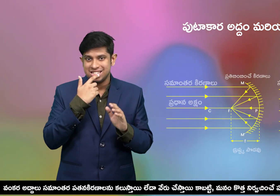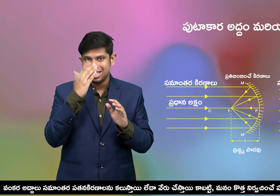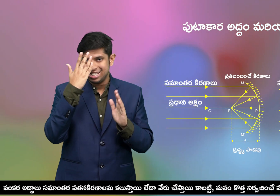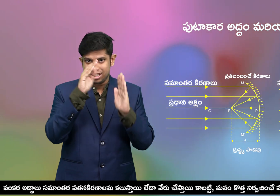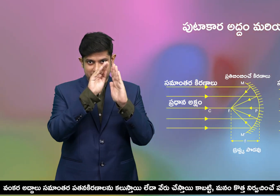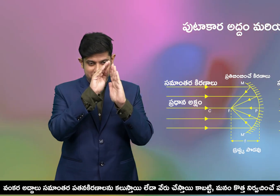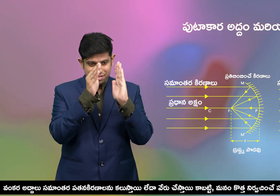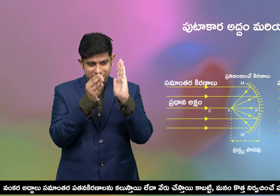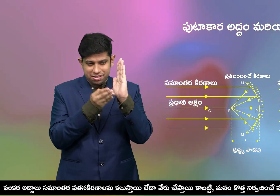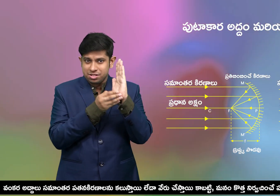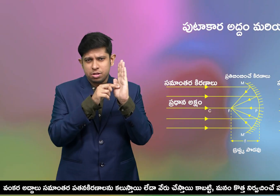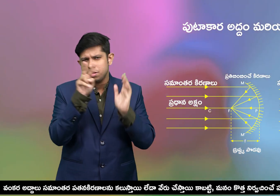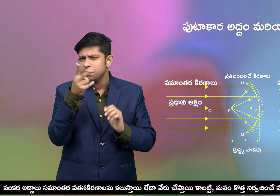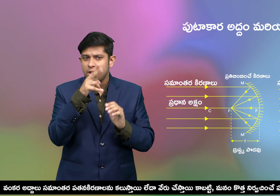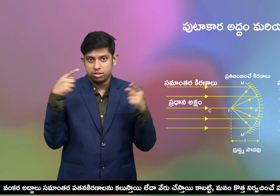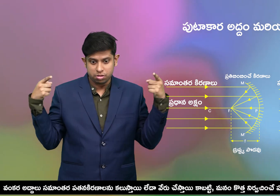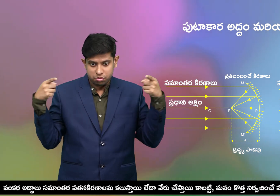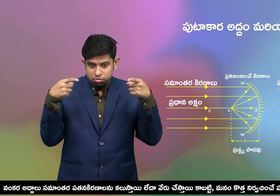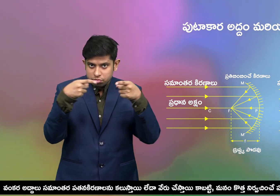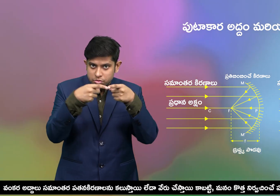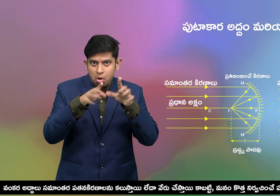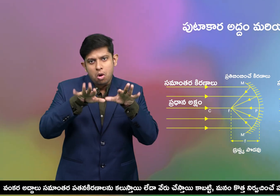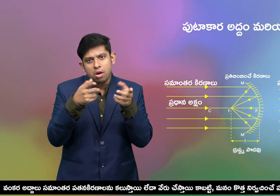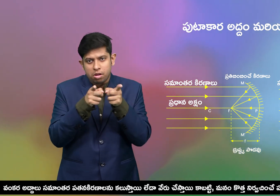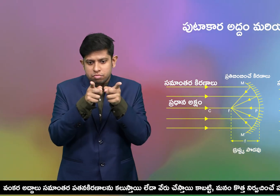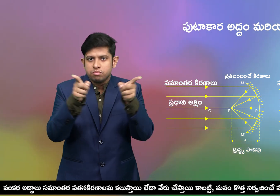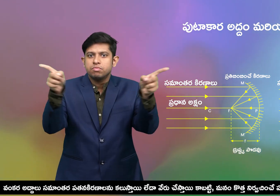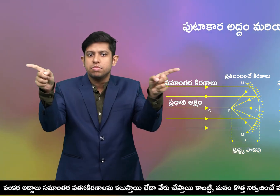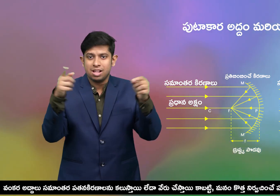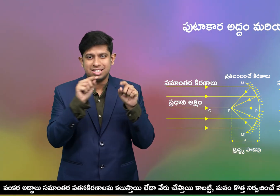నిర్వచించే పదాన్ని కనుగొంటాము. నాభ్యంతర పొడవు.